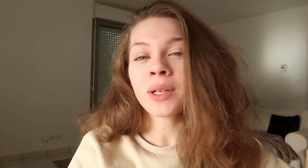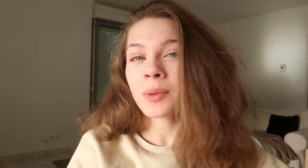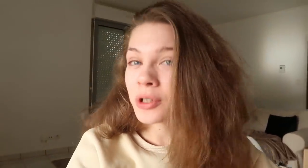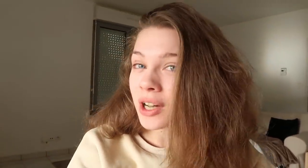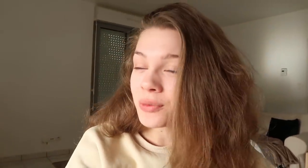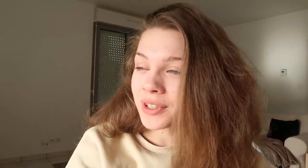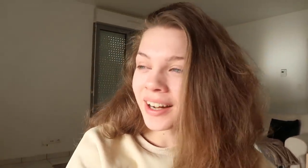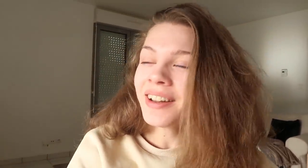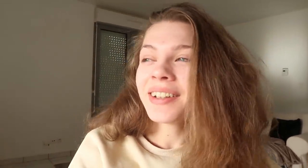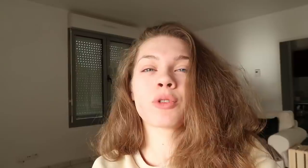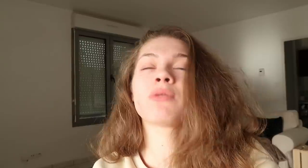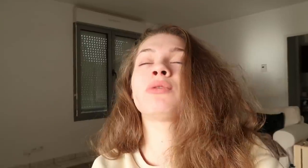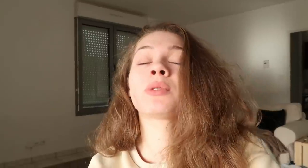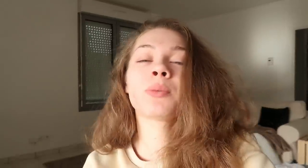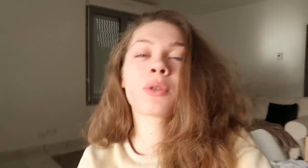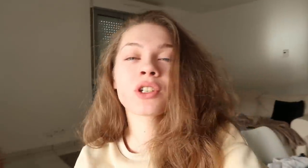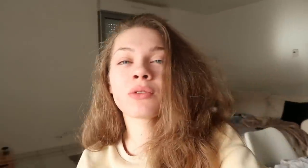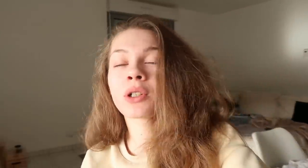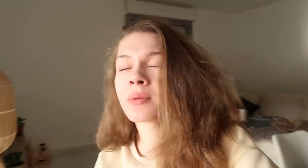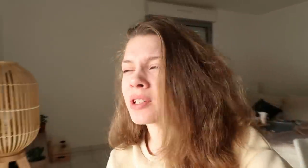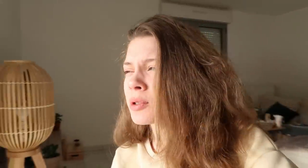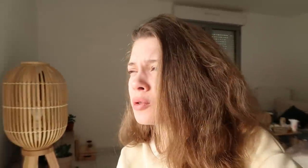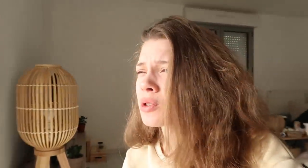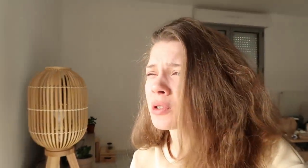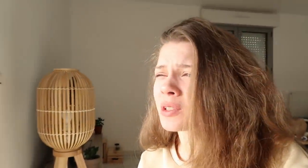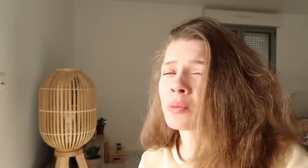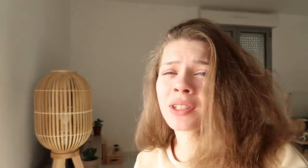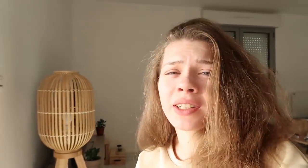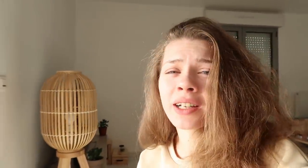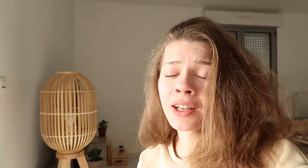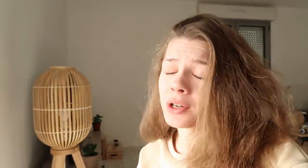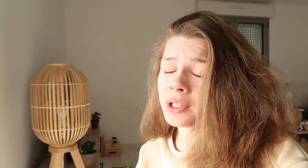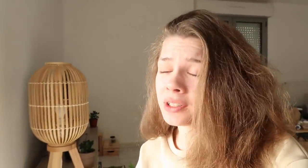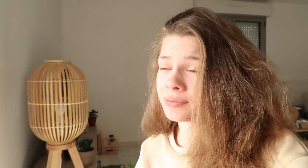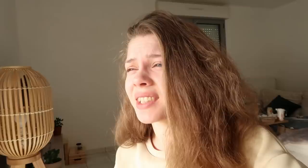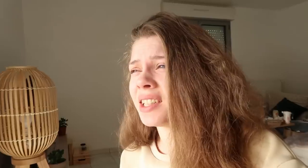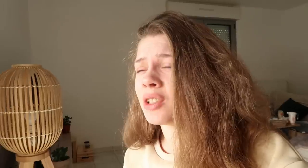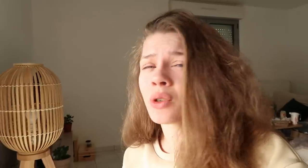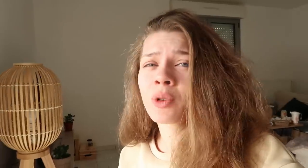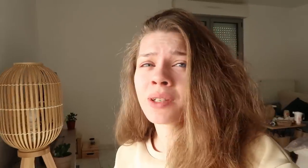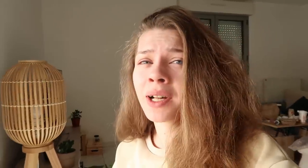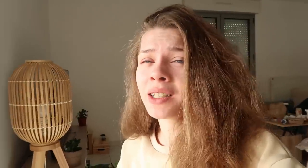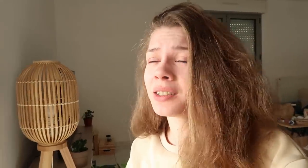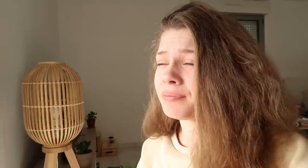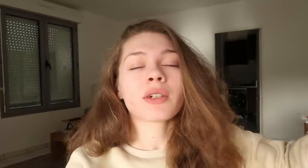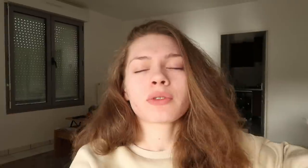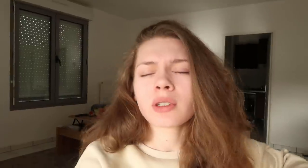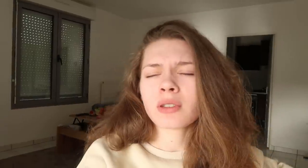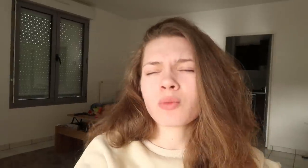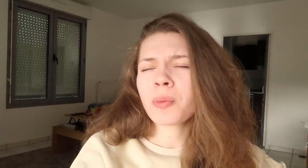un petit peu de charge mentale. Bon, si vous vous demandez pourquoi j'ai une voix comme ça, c'est parce que je suis sortie en boîte hier pour Halloween et je suis à moitié malade. Bref, je me